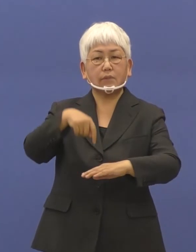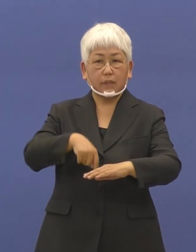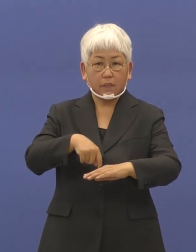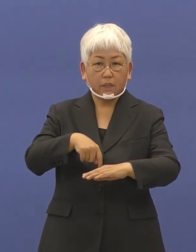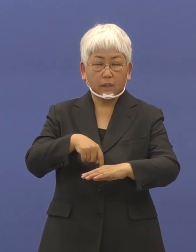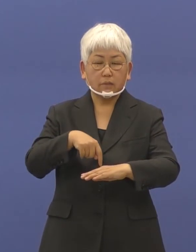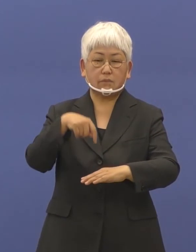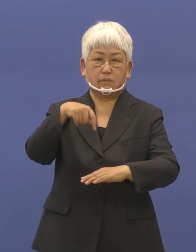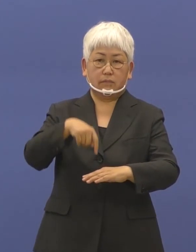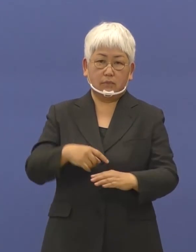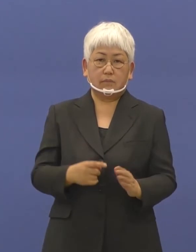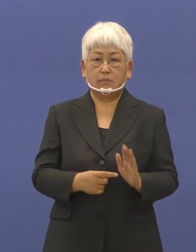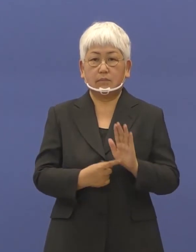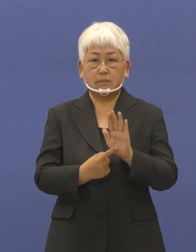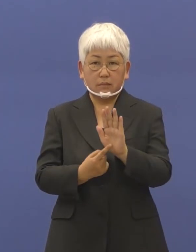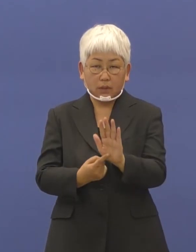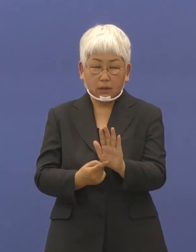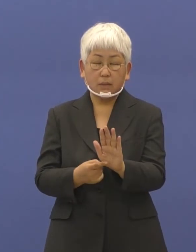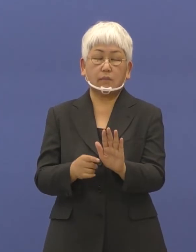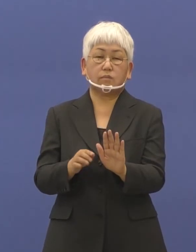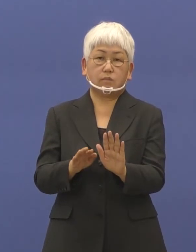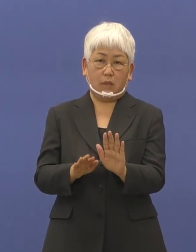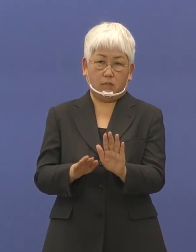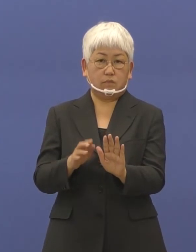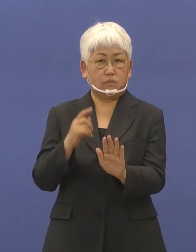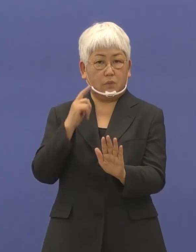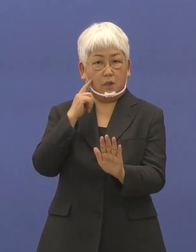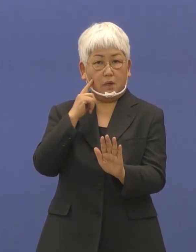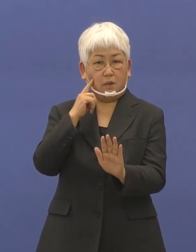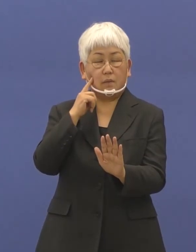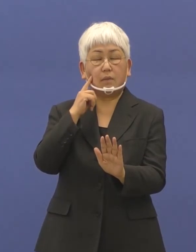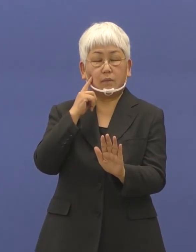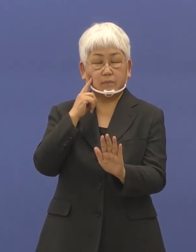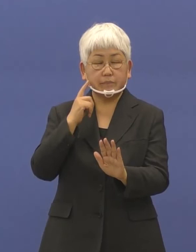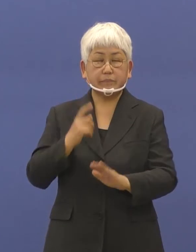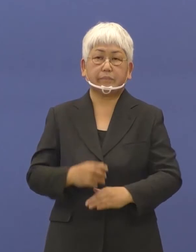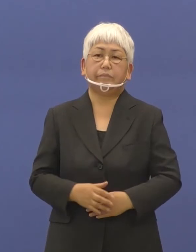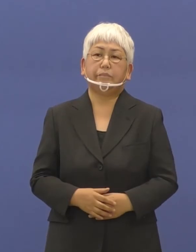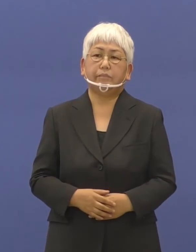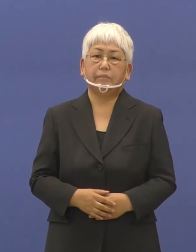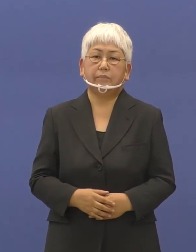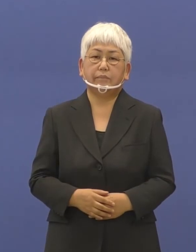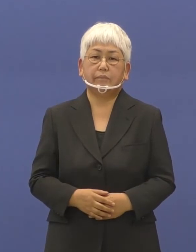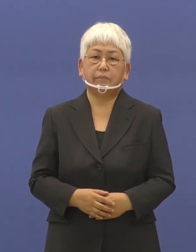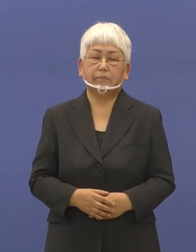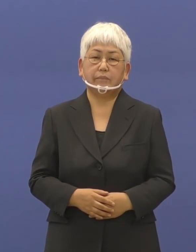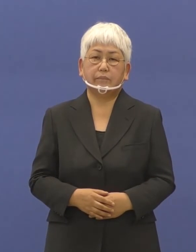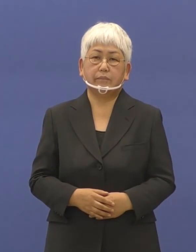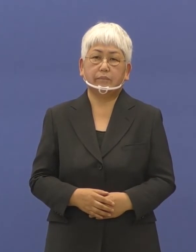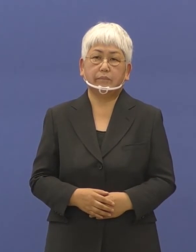し示しているというふうに考えておりまして、